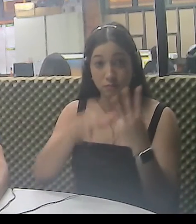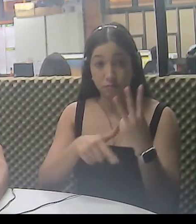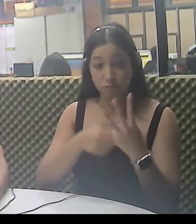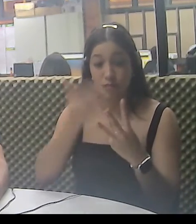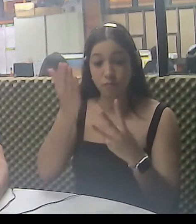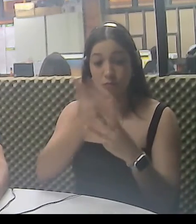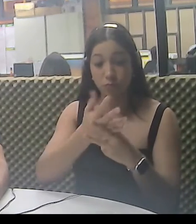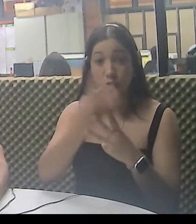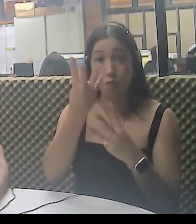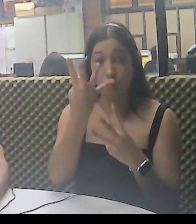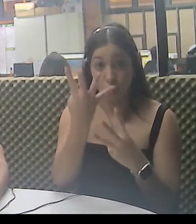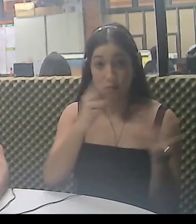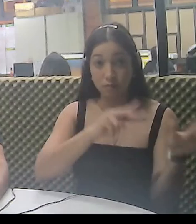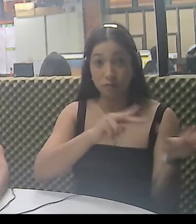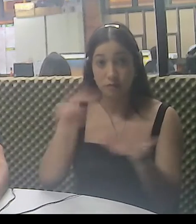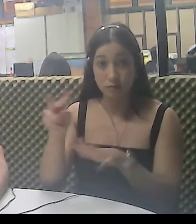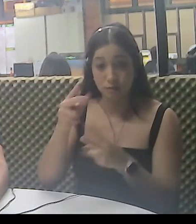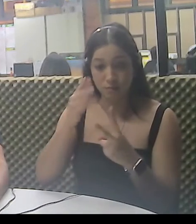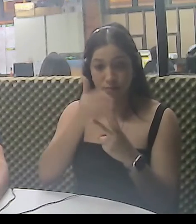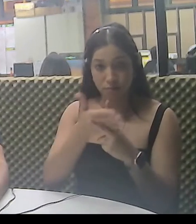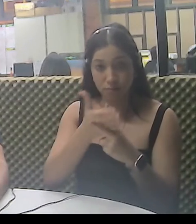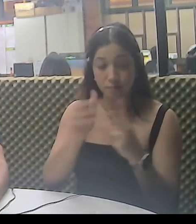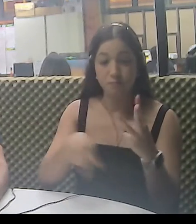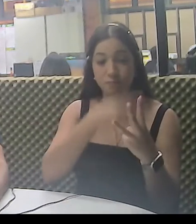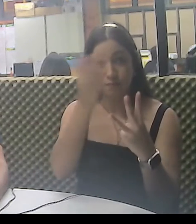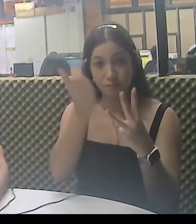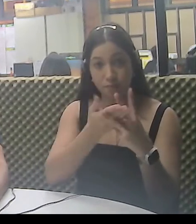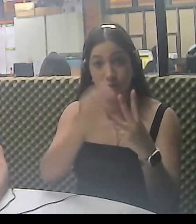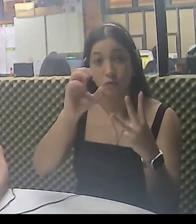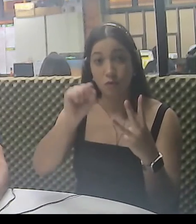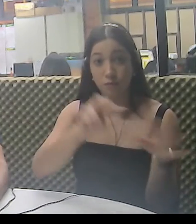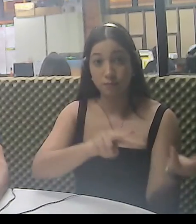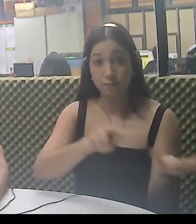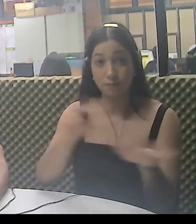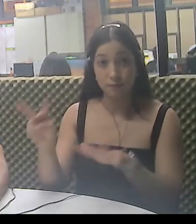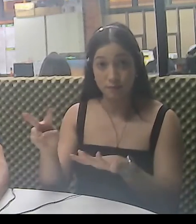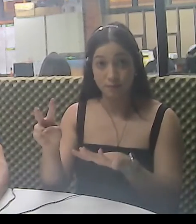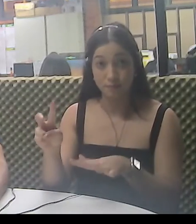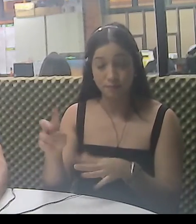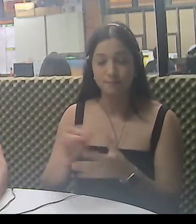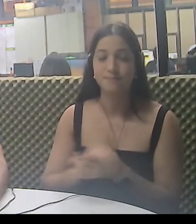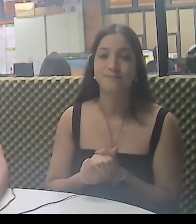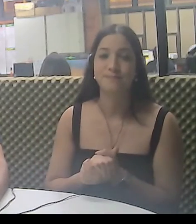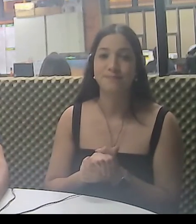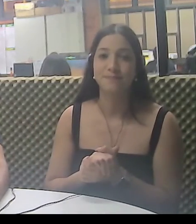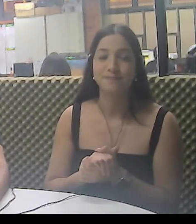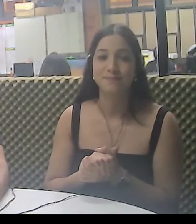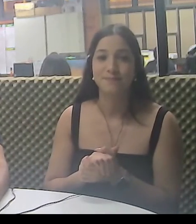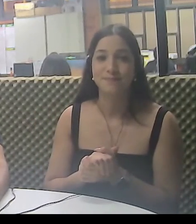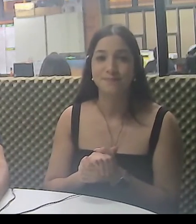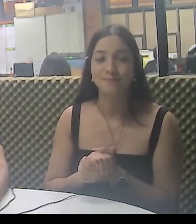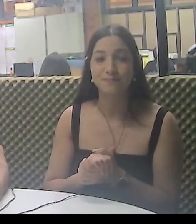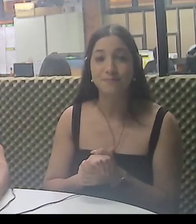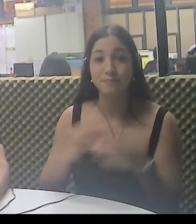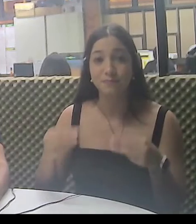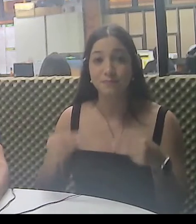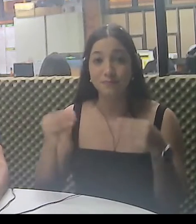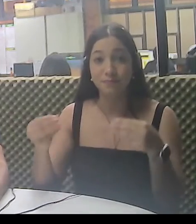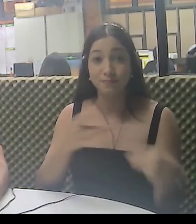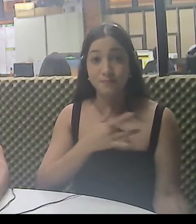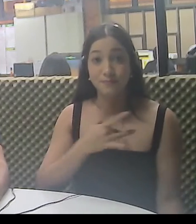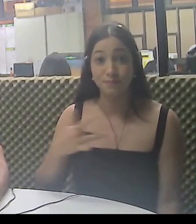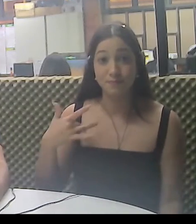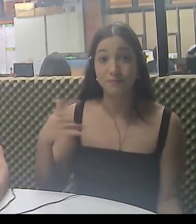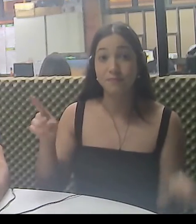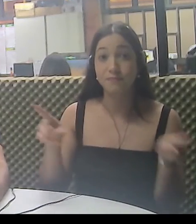4 semanas entre as 2 primeiras doses e de 8 semanas entre a segunda e a terceira dose. O Ministério da Saúde